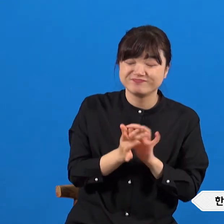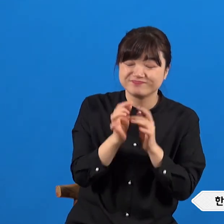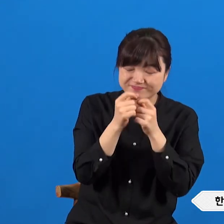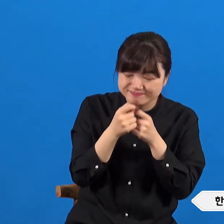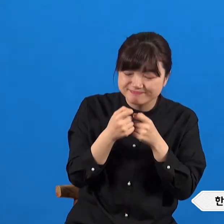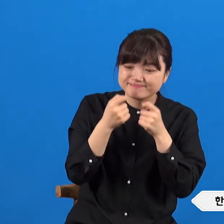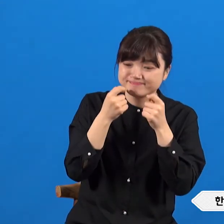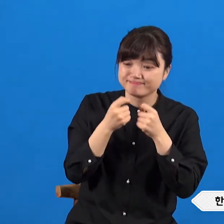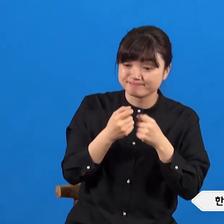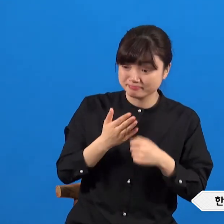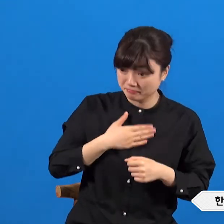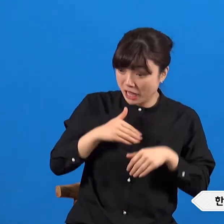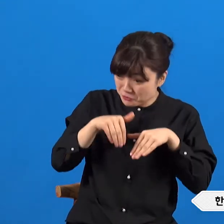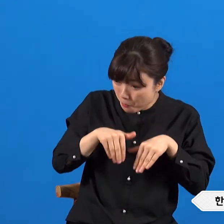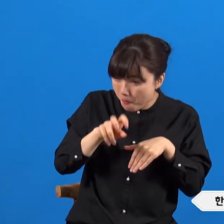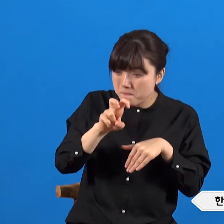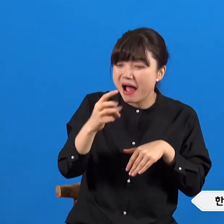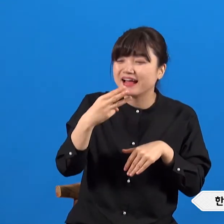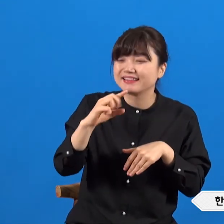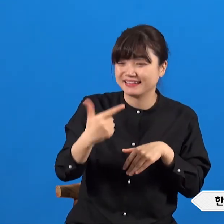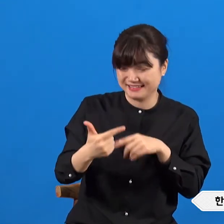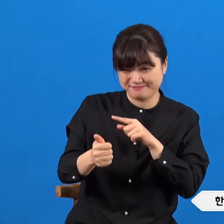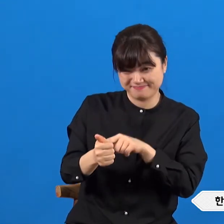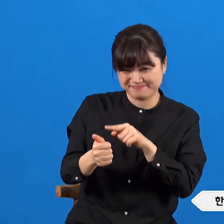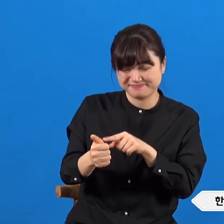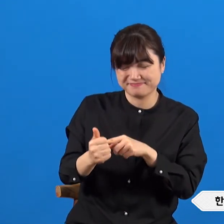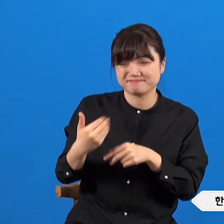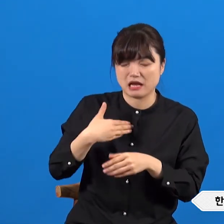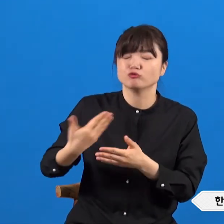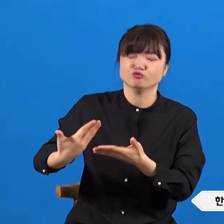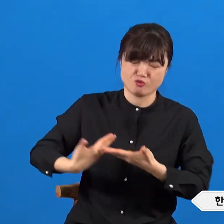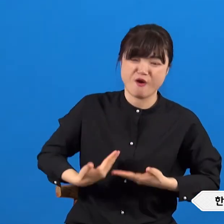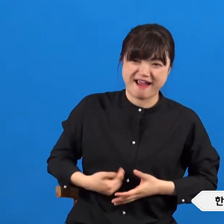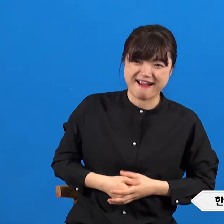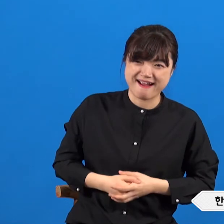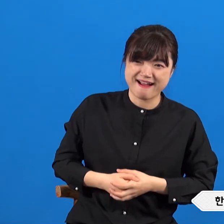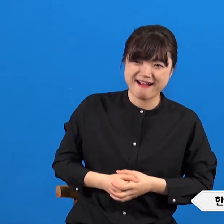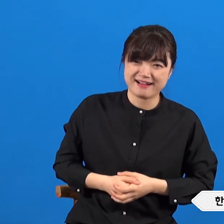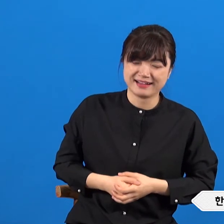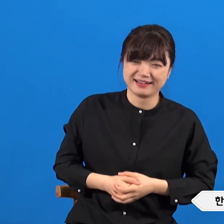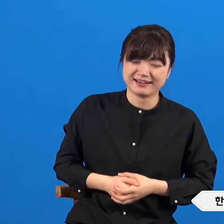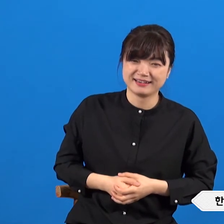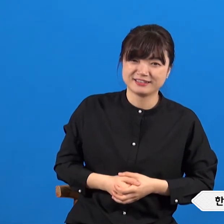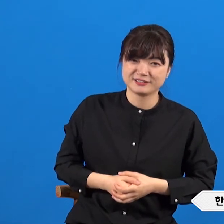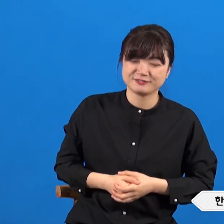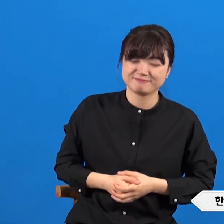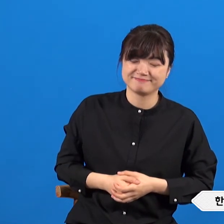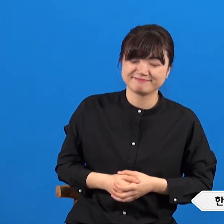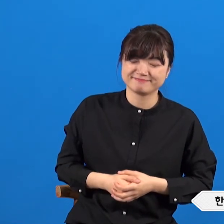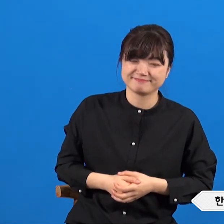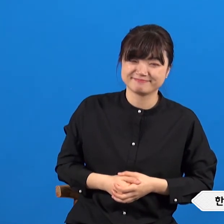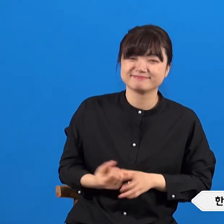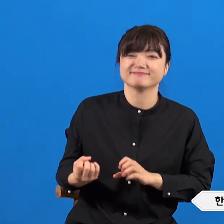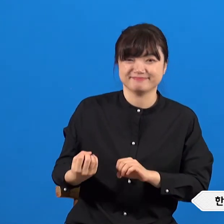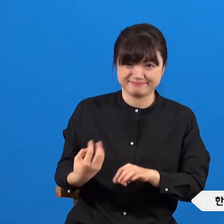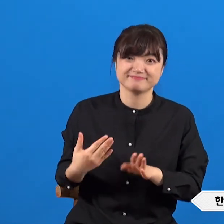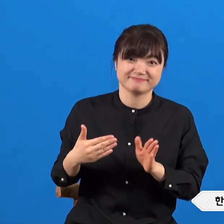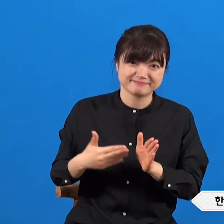주님께서 나의 종 마틴이 내게 준 것이란다. 부드러운 음성으로 그렇게